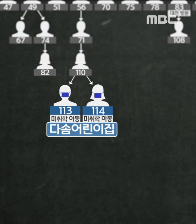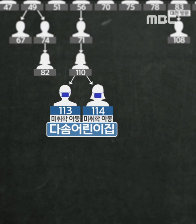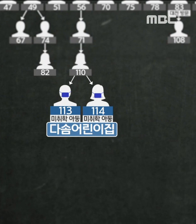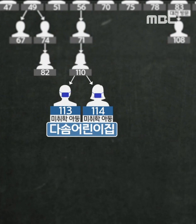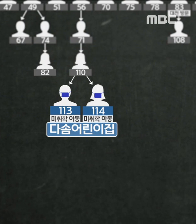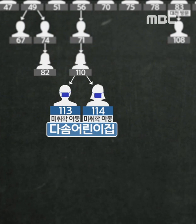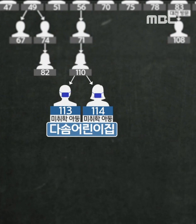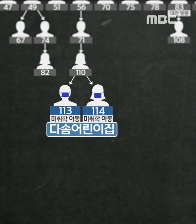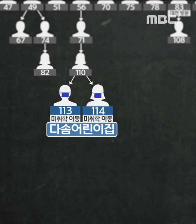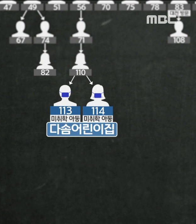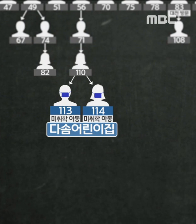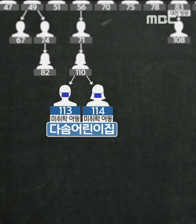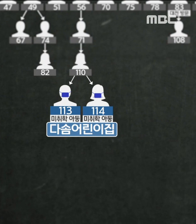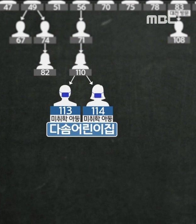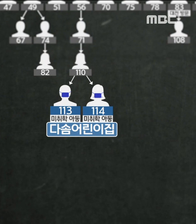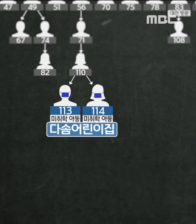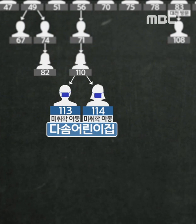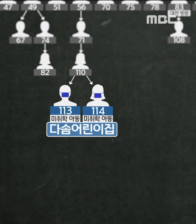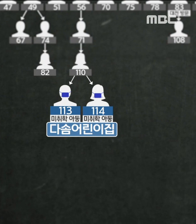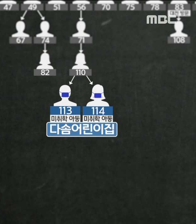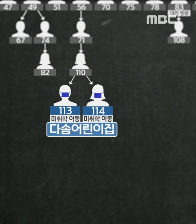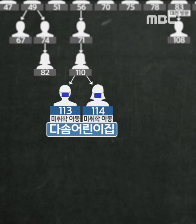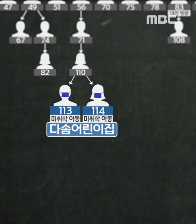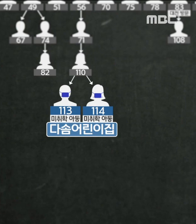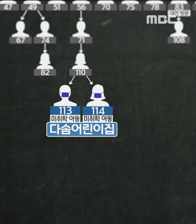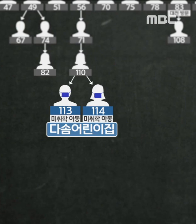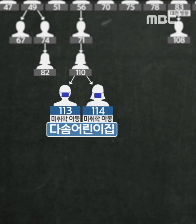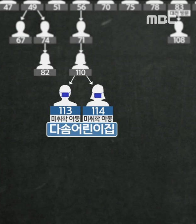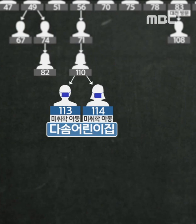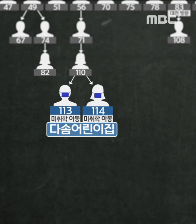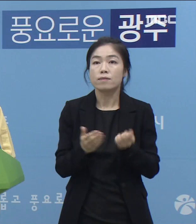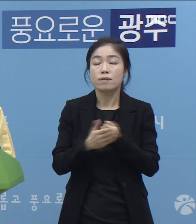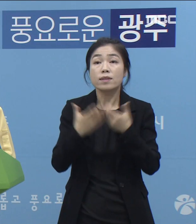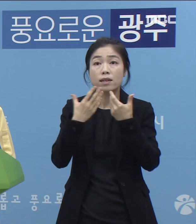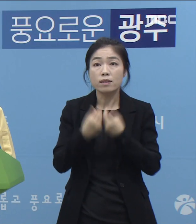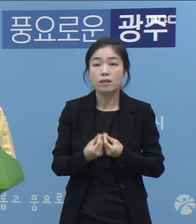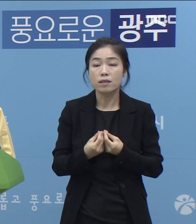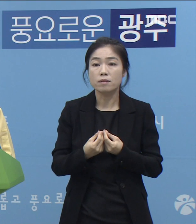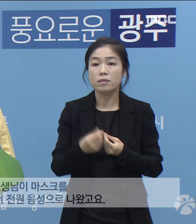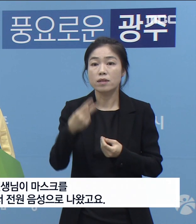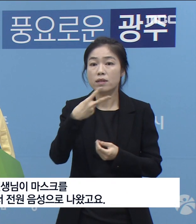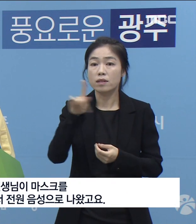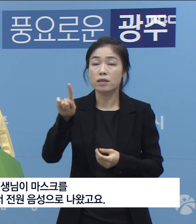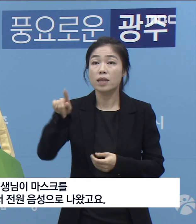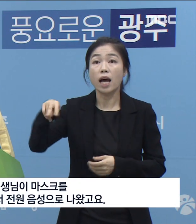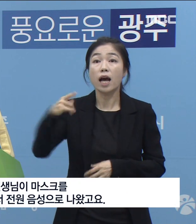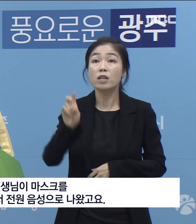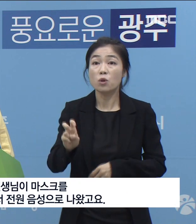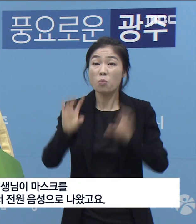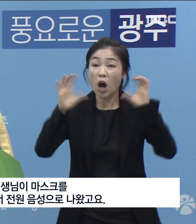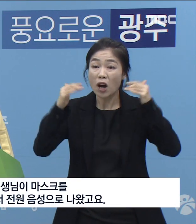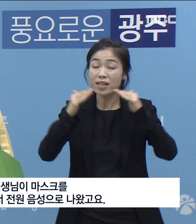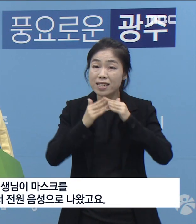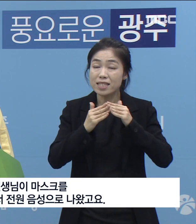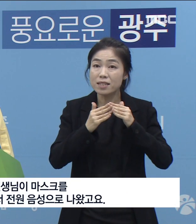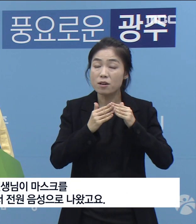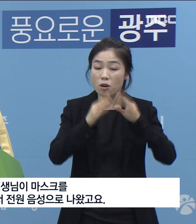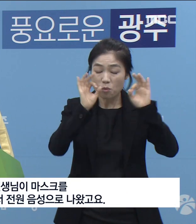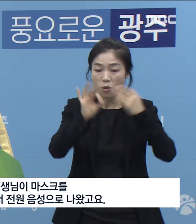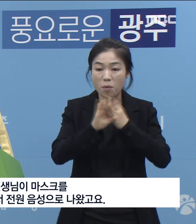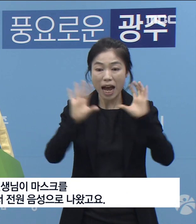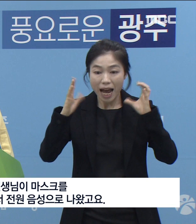확진자가 발생하지 않았는데 모두 마스크 착용이 잘 지켜진 곳들이었습니다. 다솜 어린이집 같은 경우